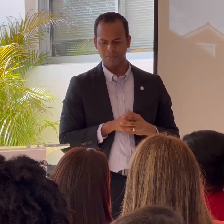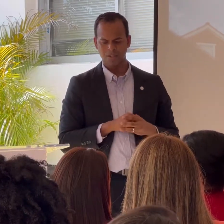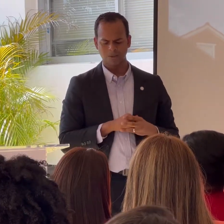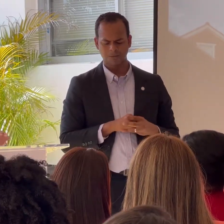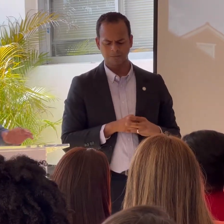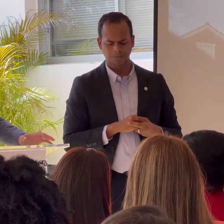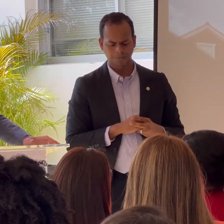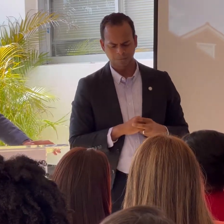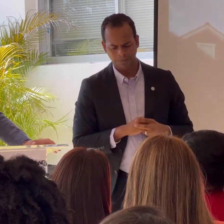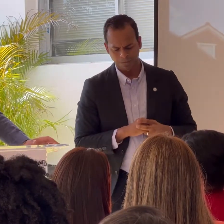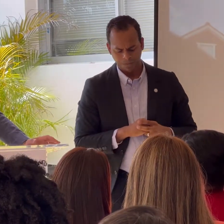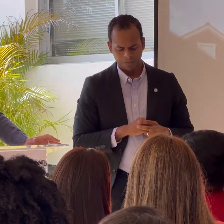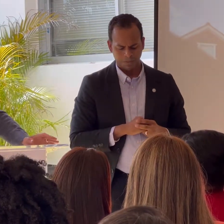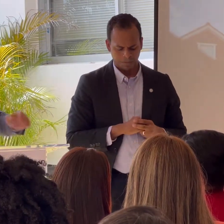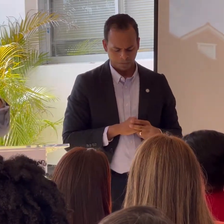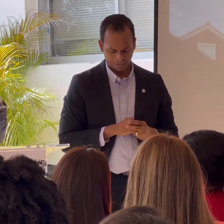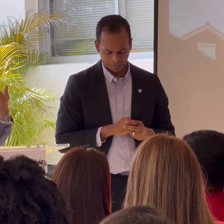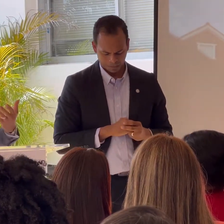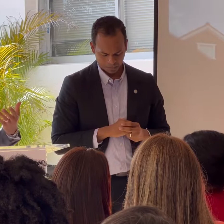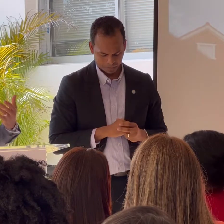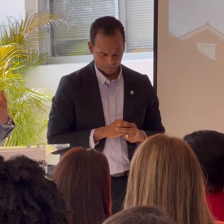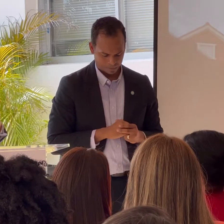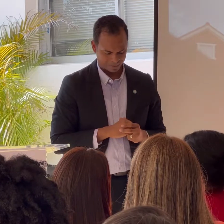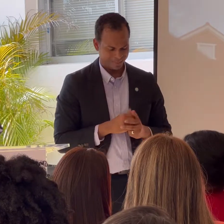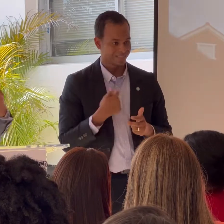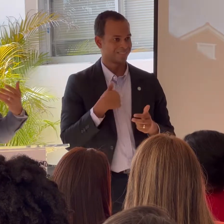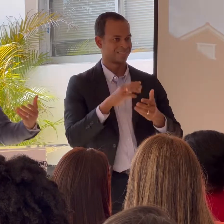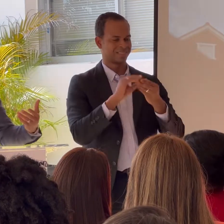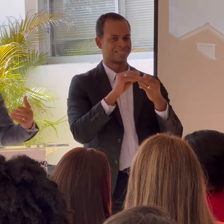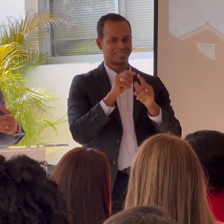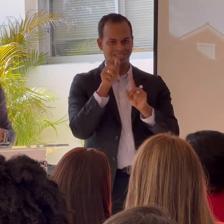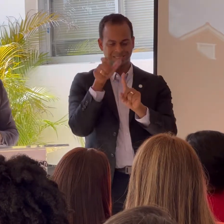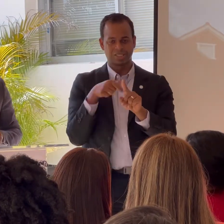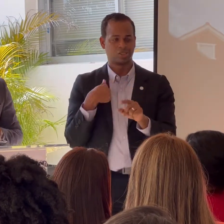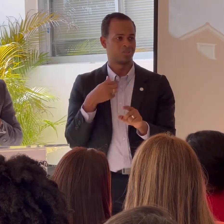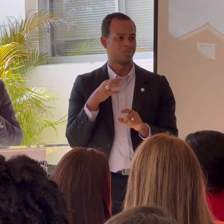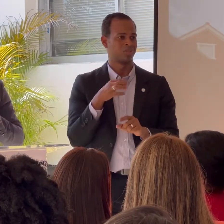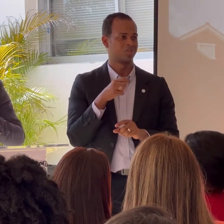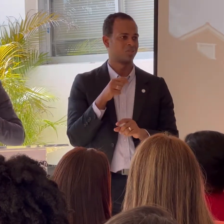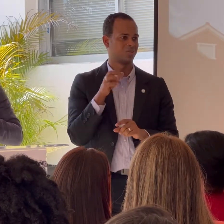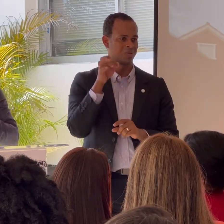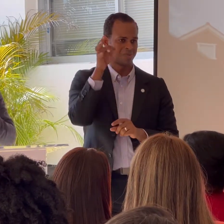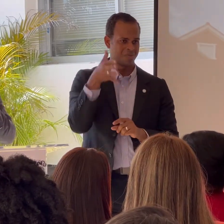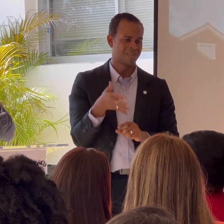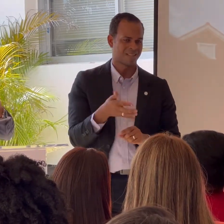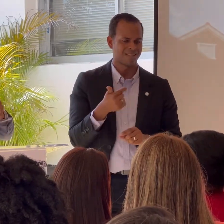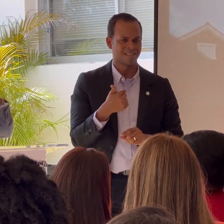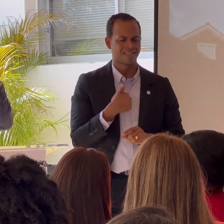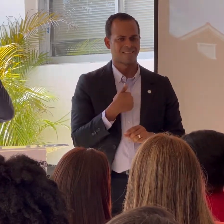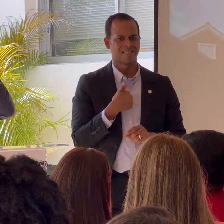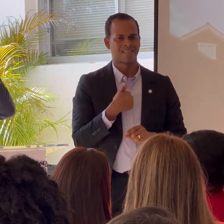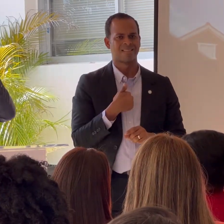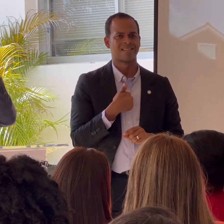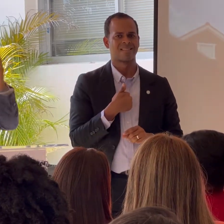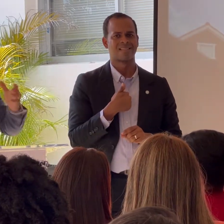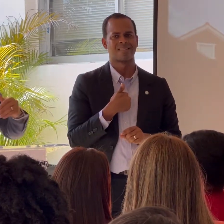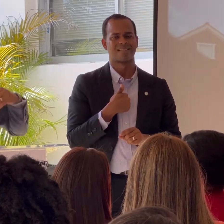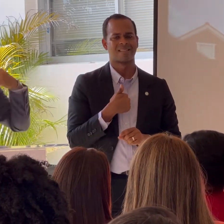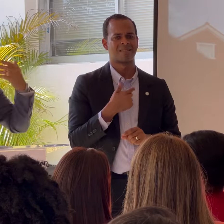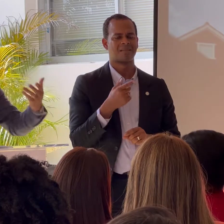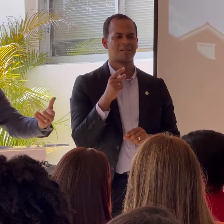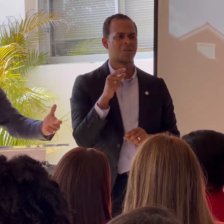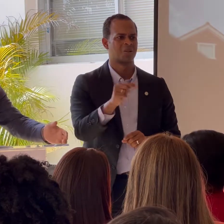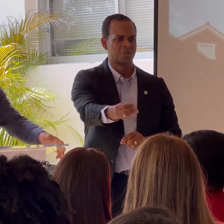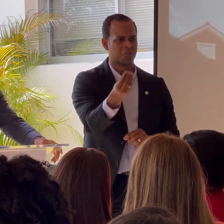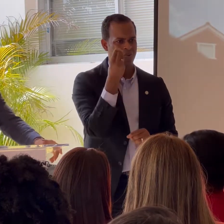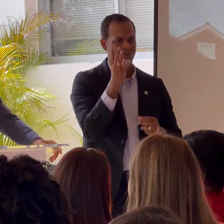Cuando yo les voy a hablar de un personaje como pastor, quizás algunos no se preguntarán que por